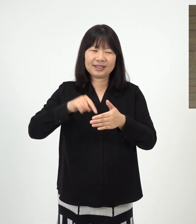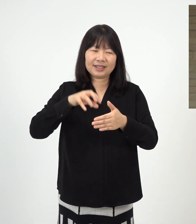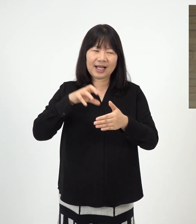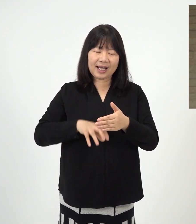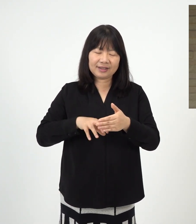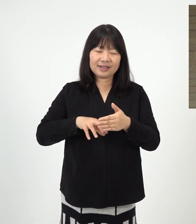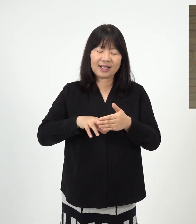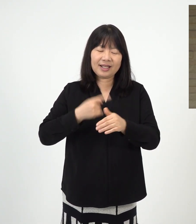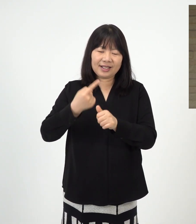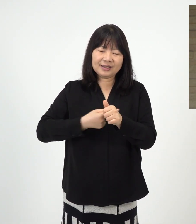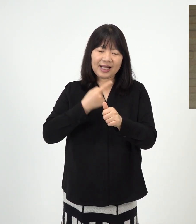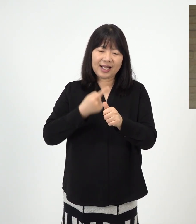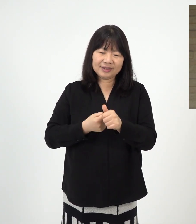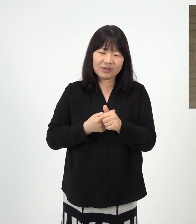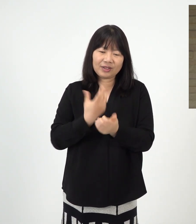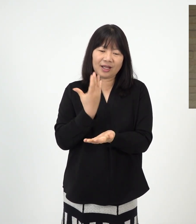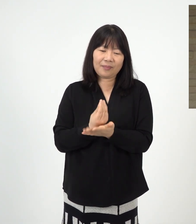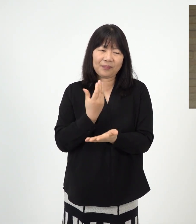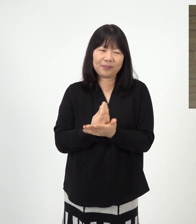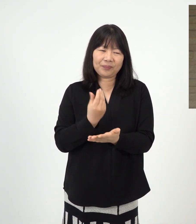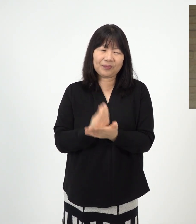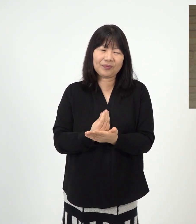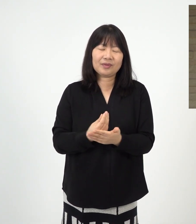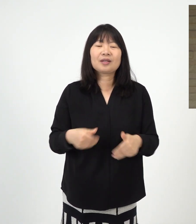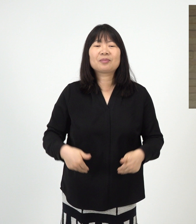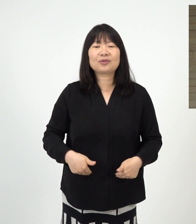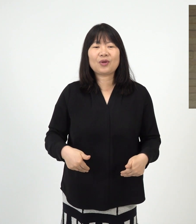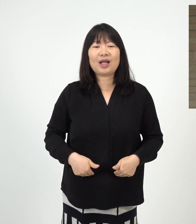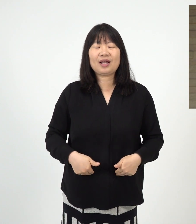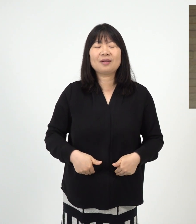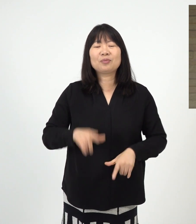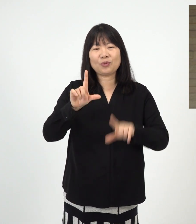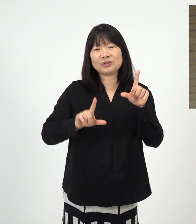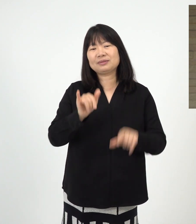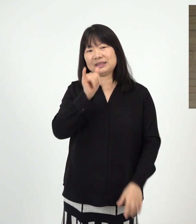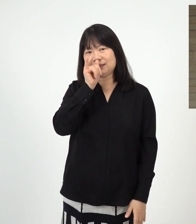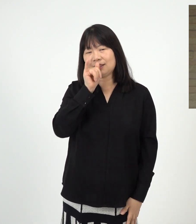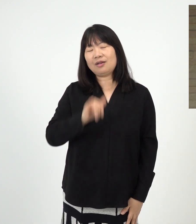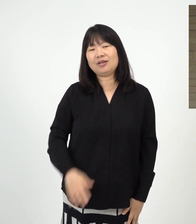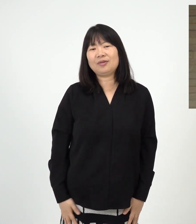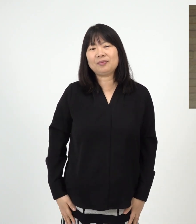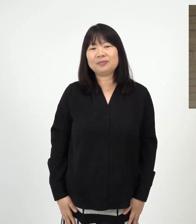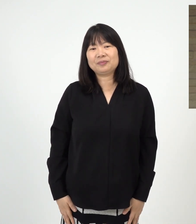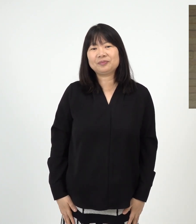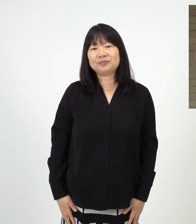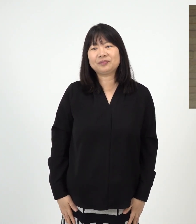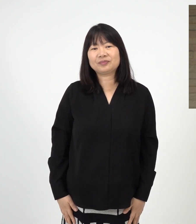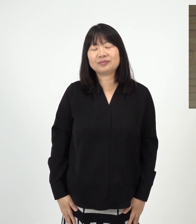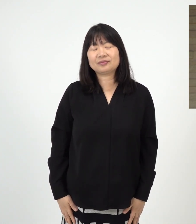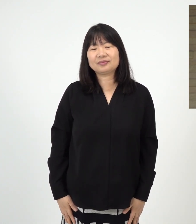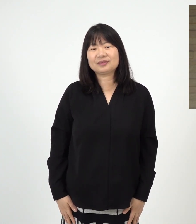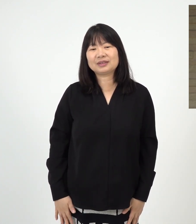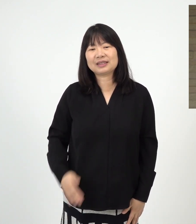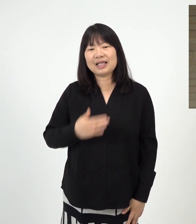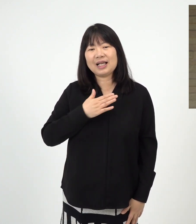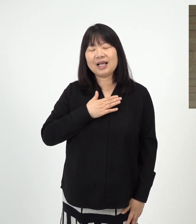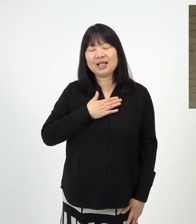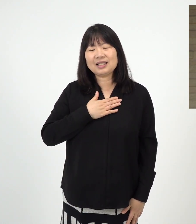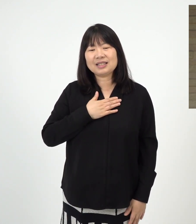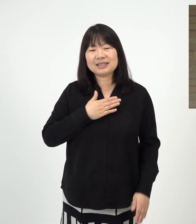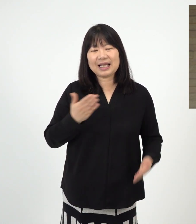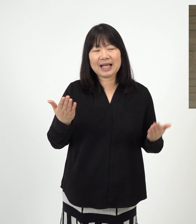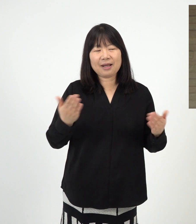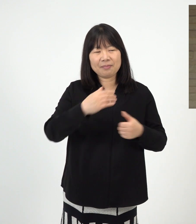내재적인 본성에 뭐가 자리 잡아야 돼요? 예, 이런 일들이 사역으로서 일로서 하는